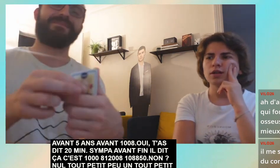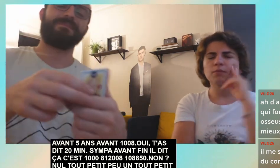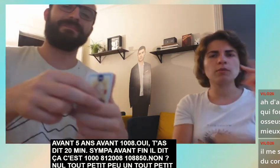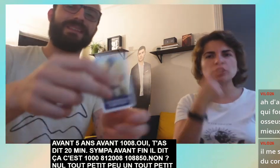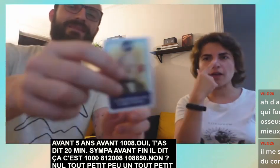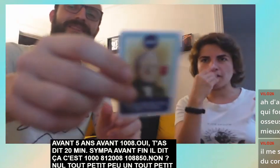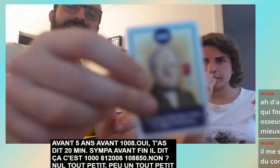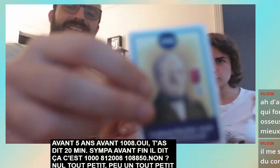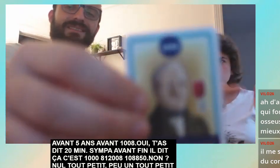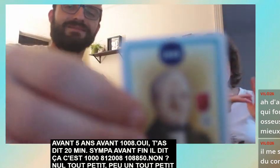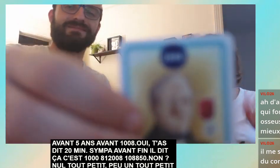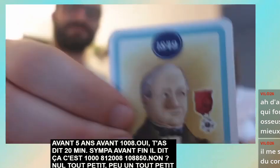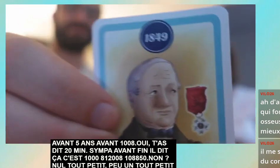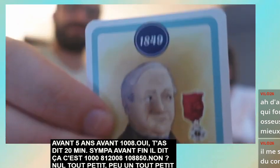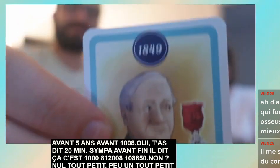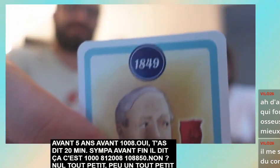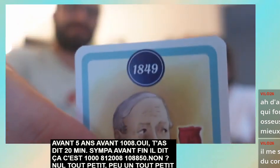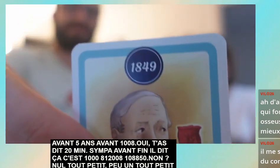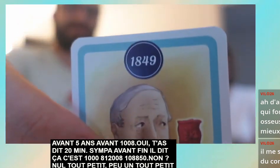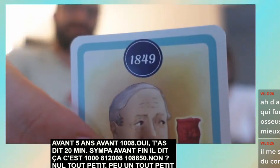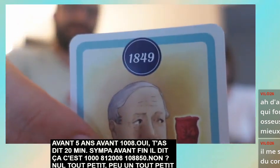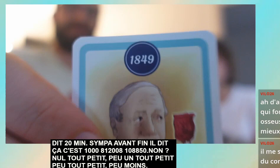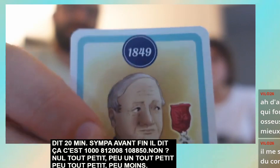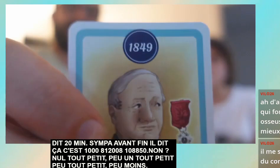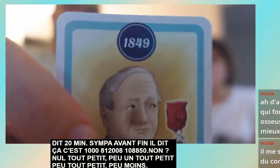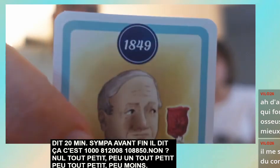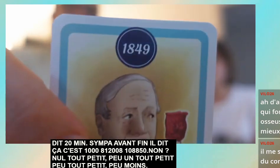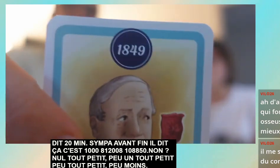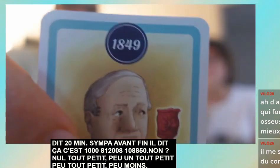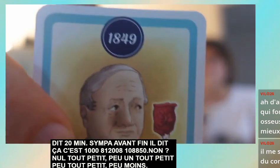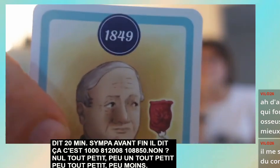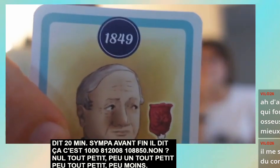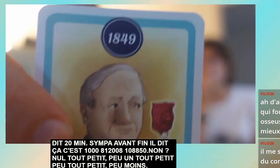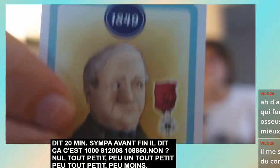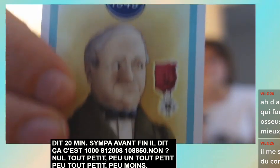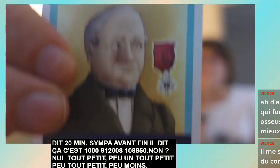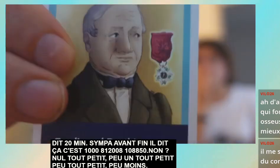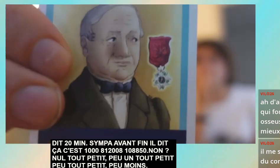Mais moi, il y a l'impression que t'étais plus que ça. Voilà. On l'avait là.